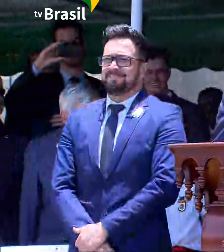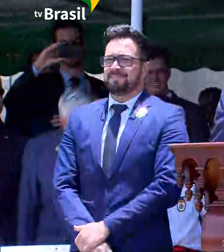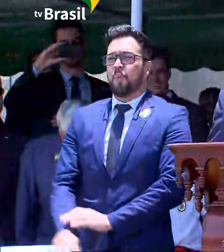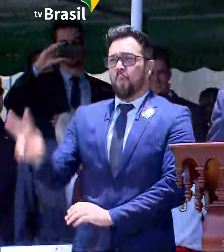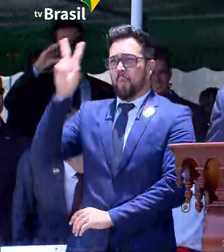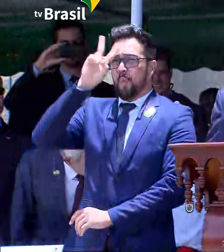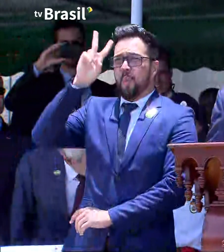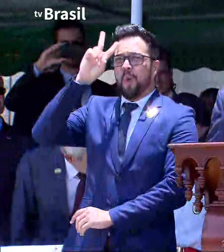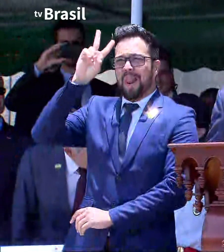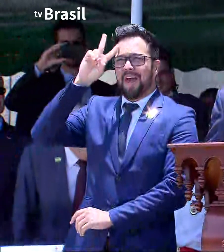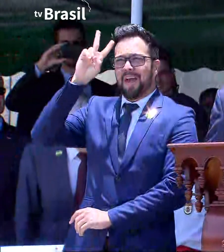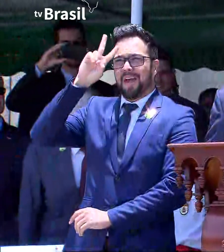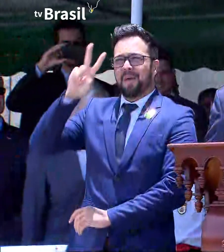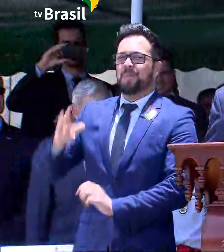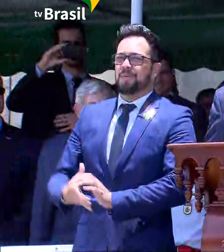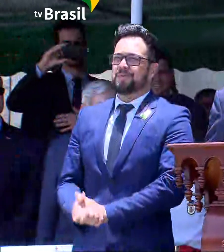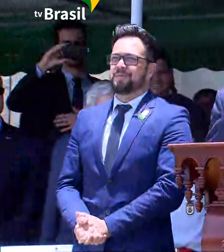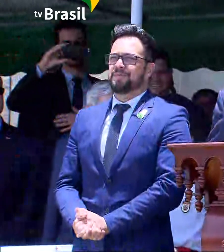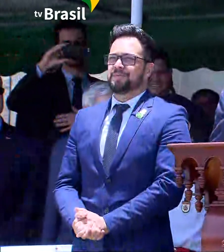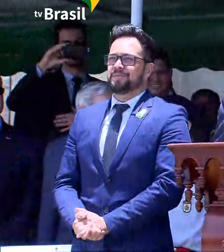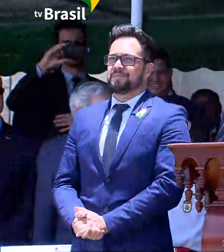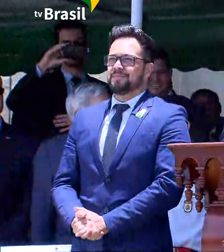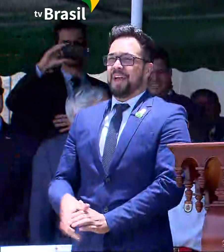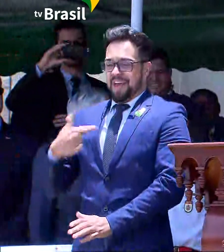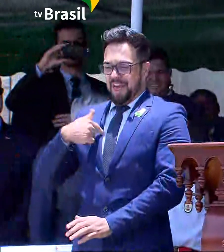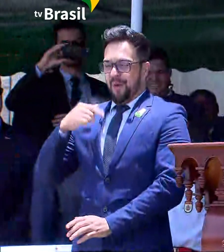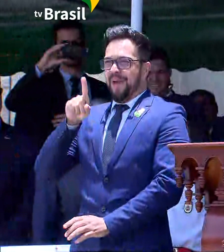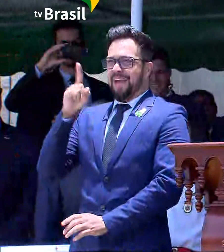Lembro-me do meu aspirantado,